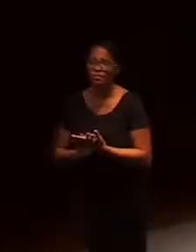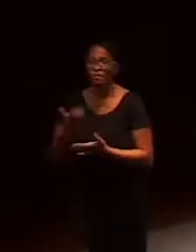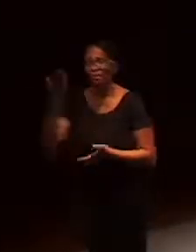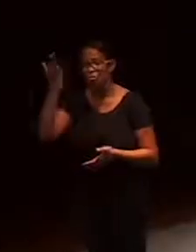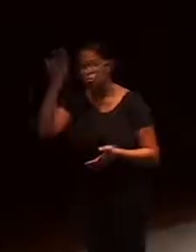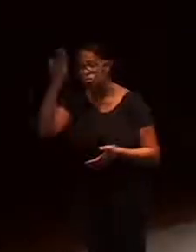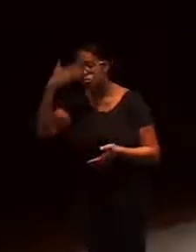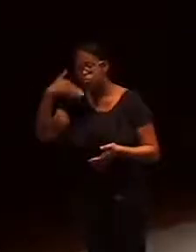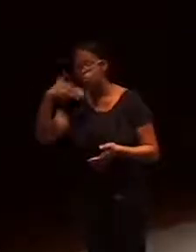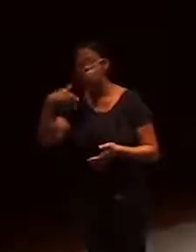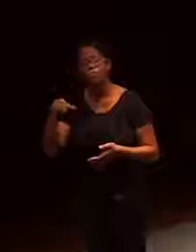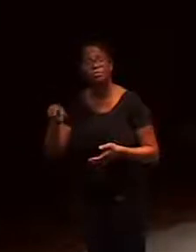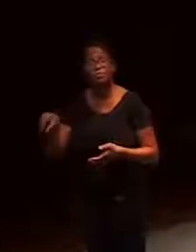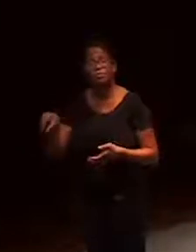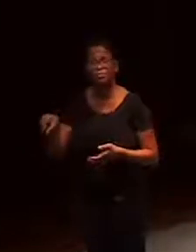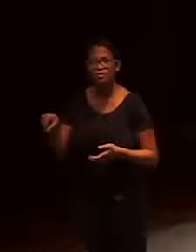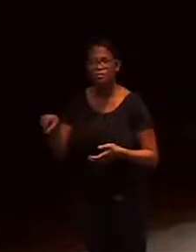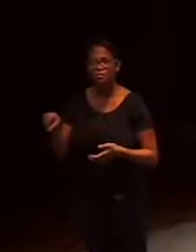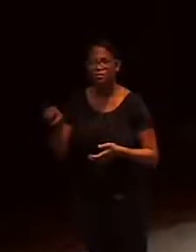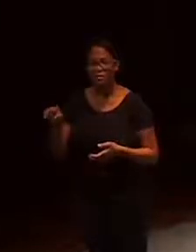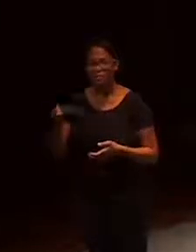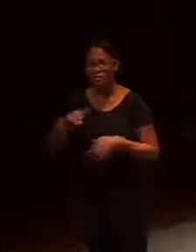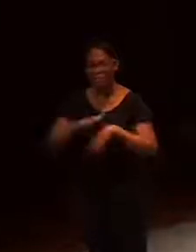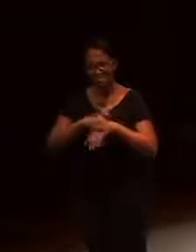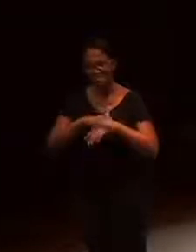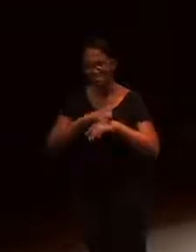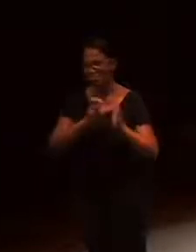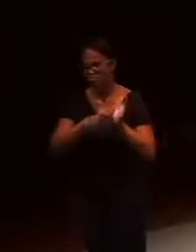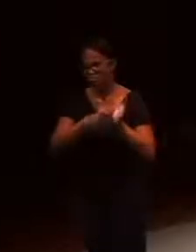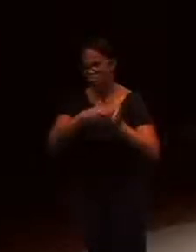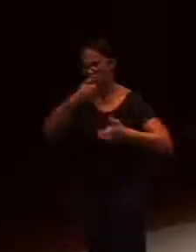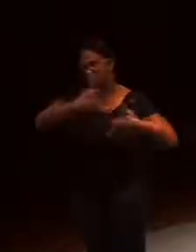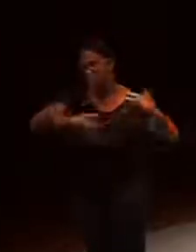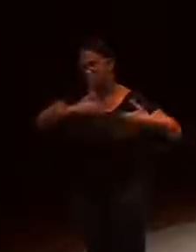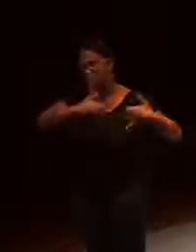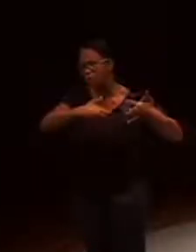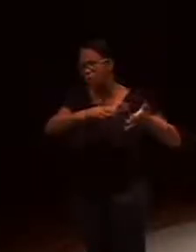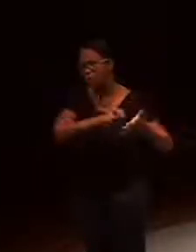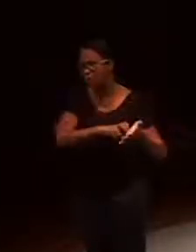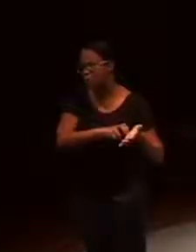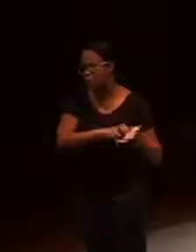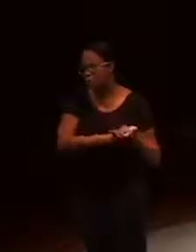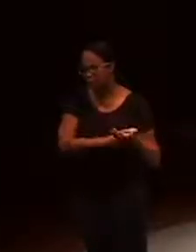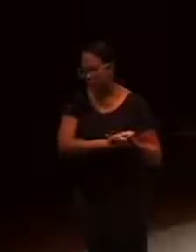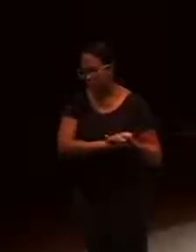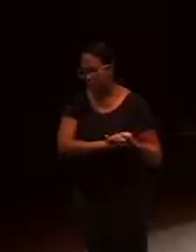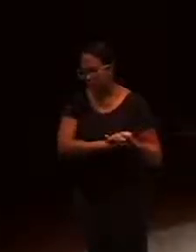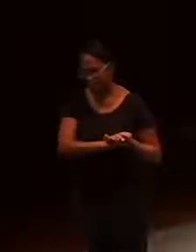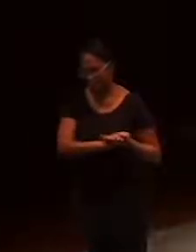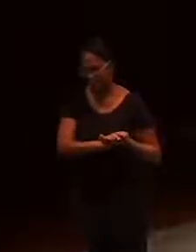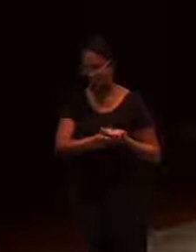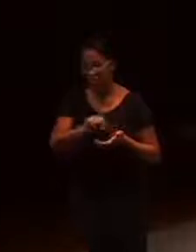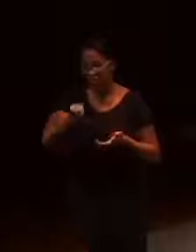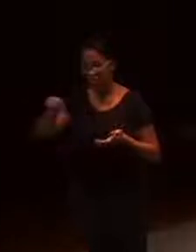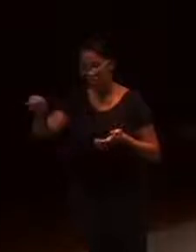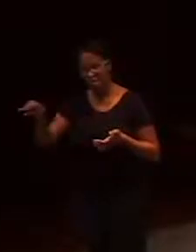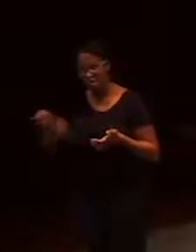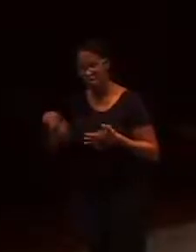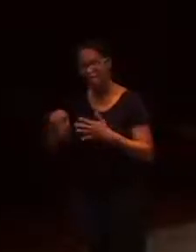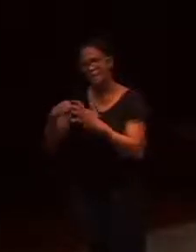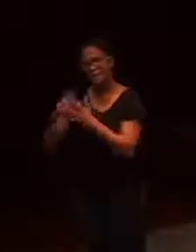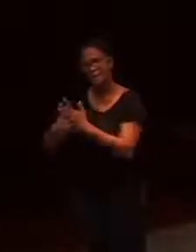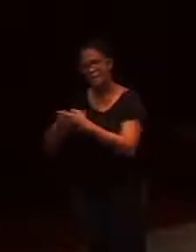demonstra, como nos foi falado pela manhã, que a luta contra